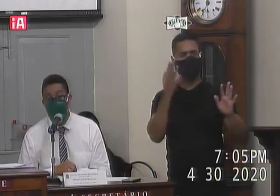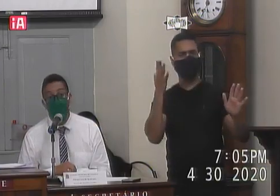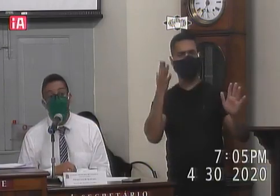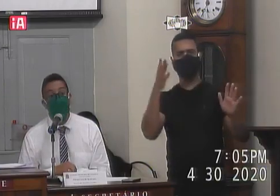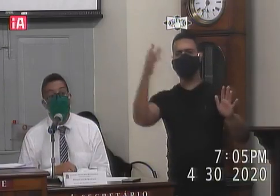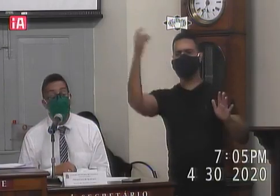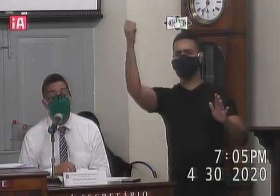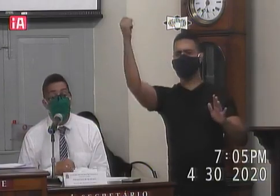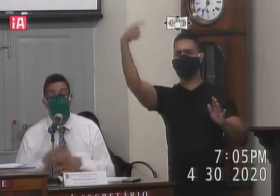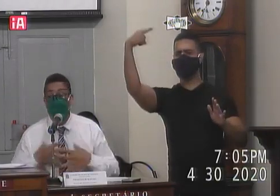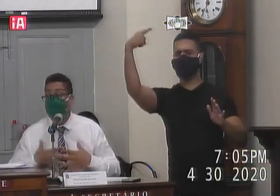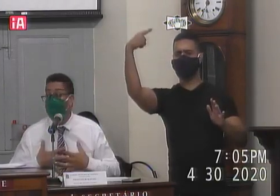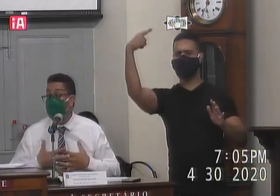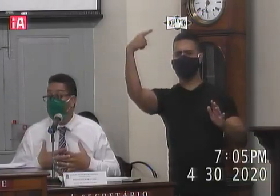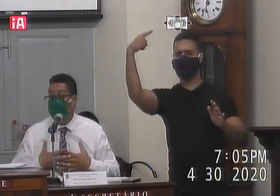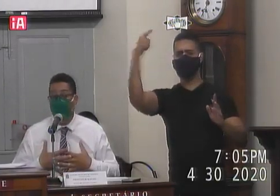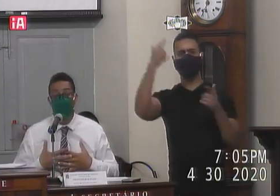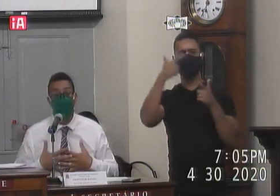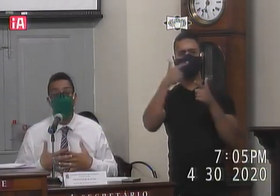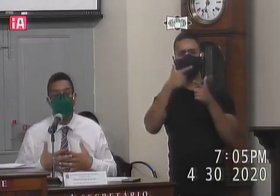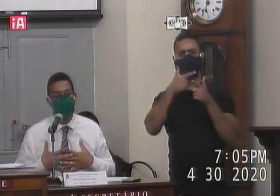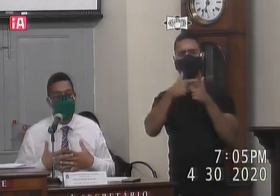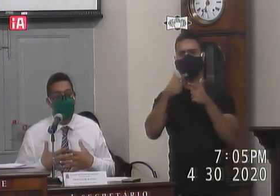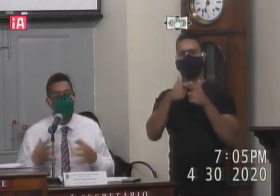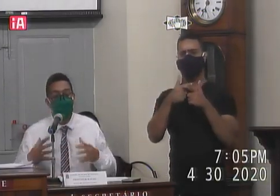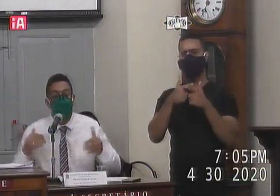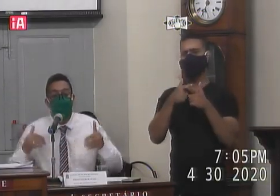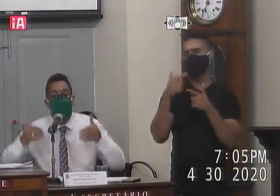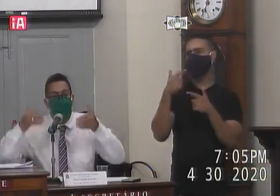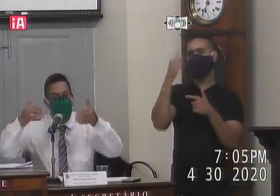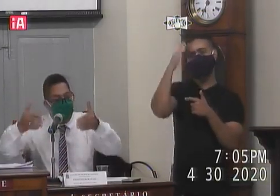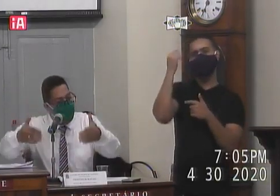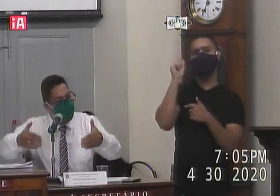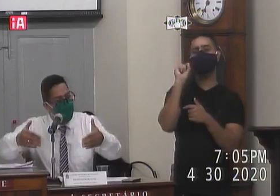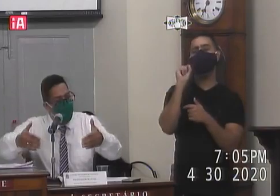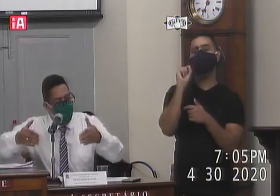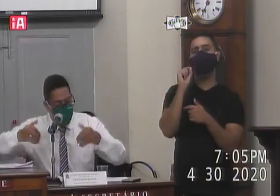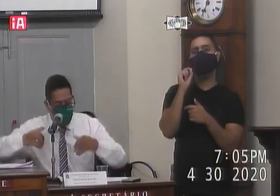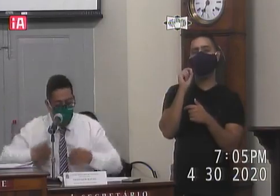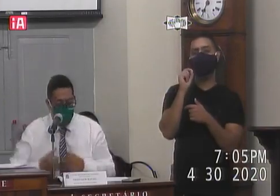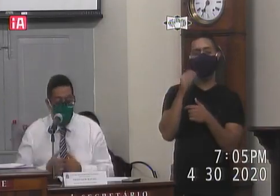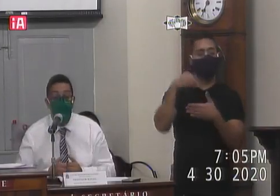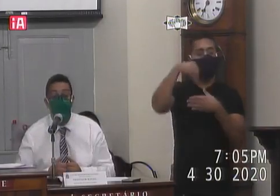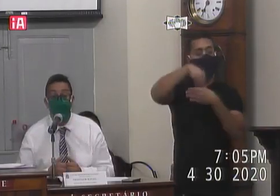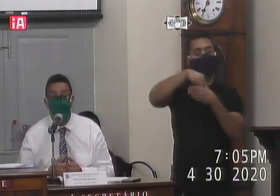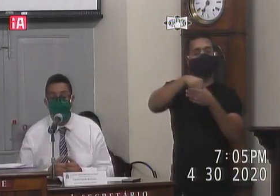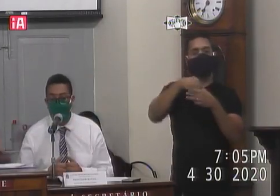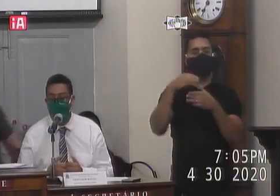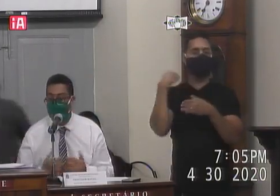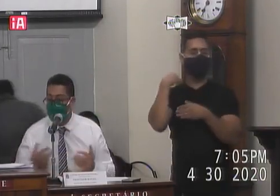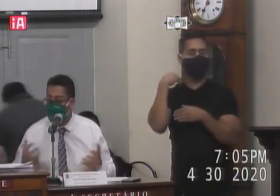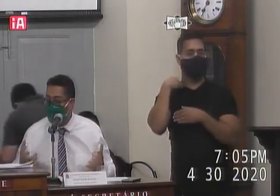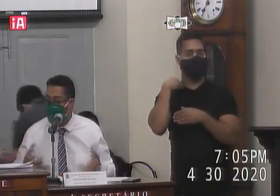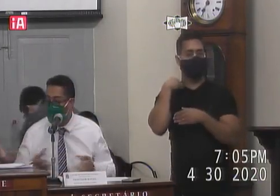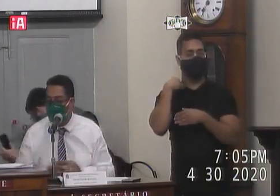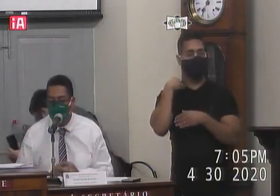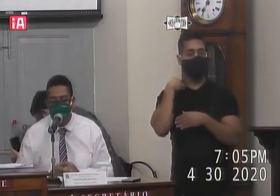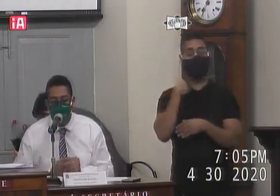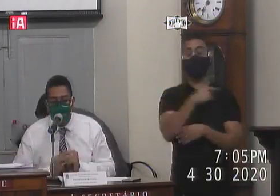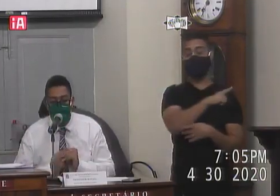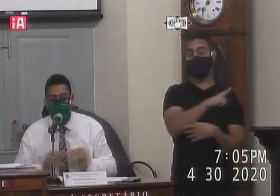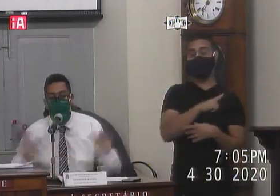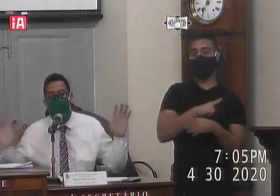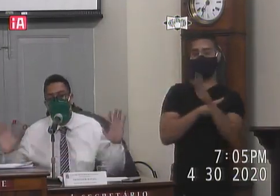sol, por uma questão que nós não temos gerência do que está dentro da Caixa Econômica. Felizmente, o governo